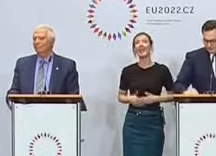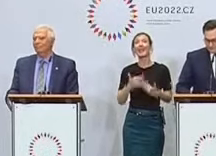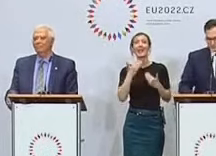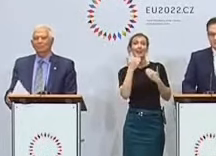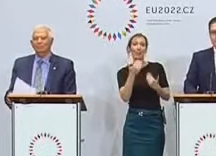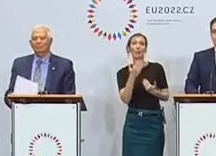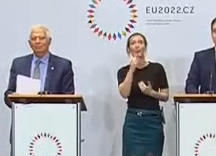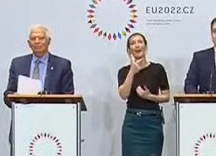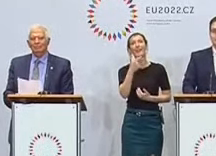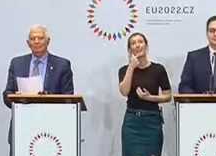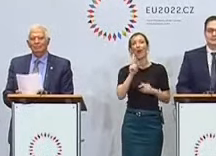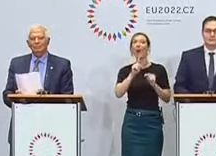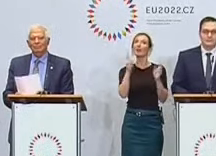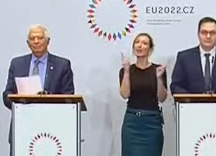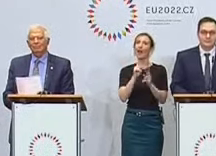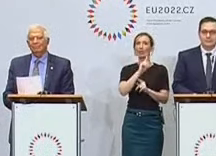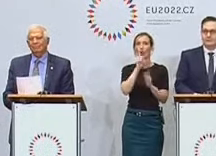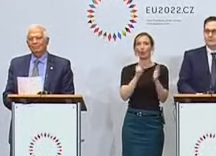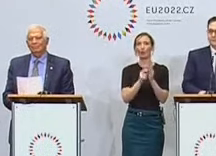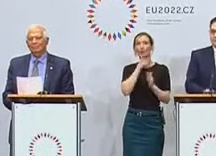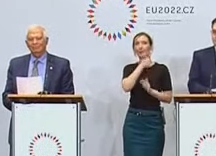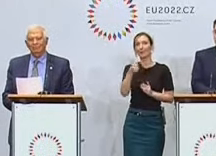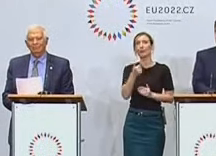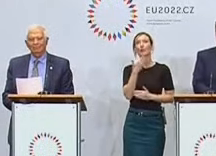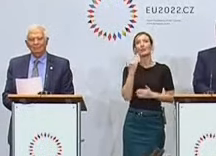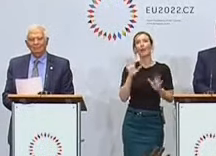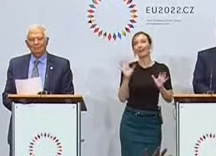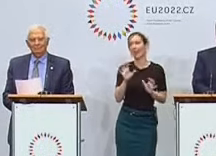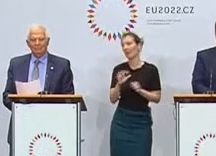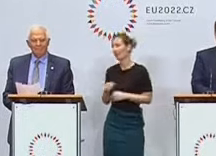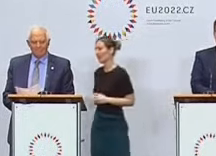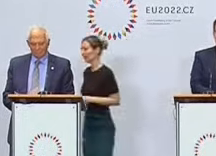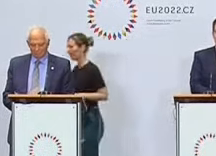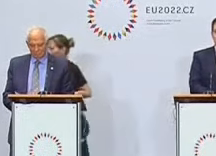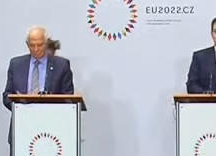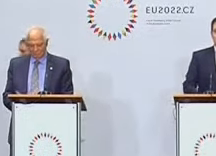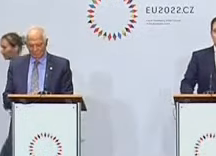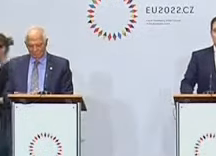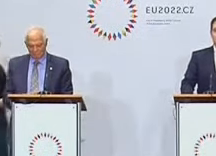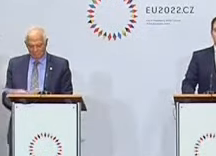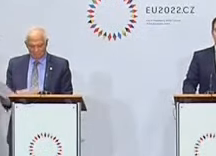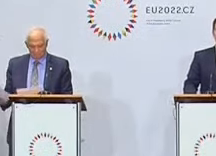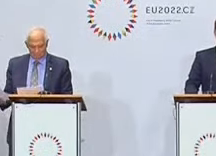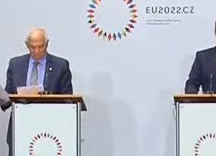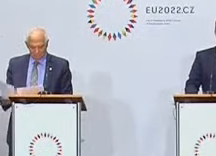Two short questions, please. First one, Czech television, Česká televize.